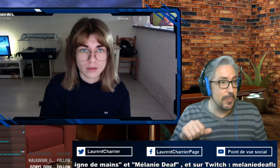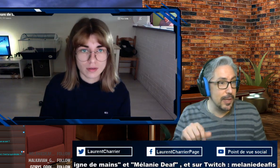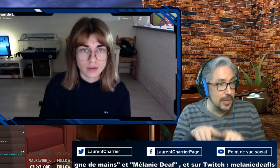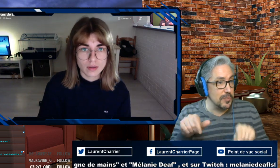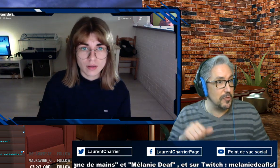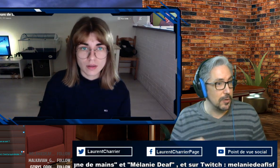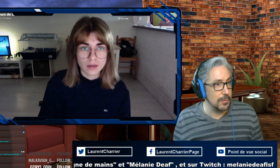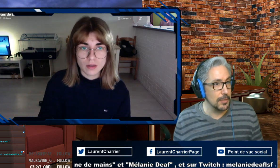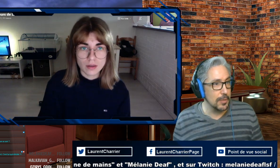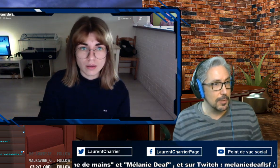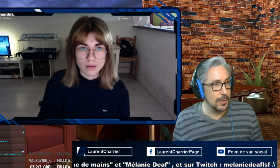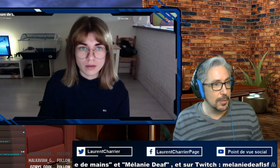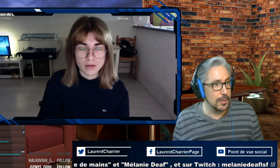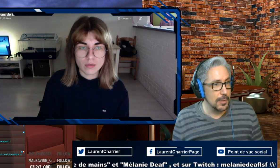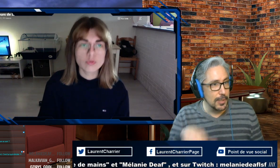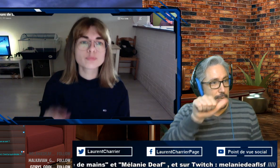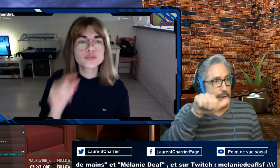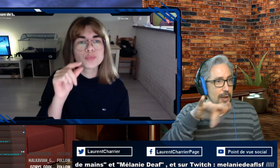même l'alphabet, il est différent.